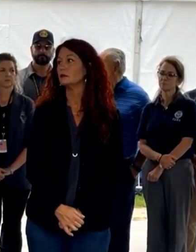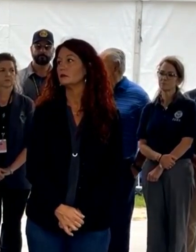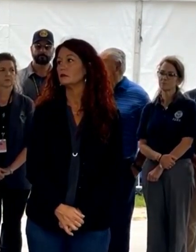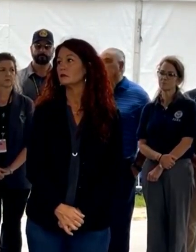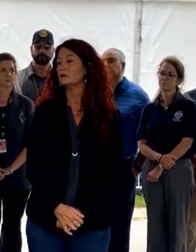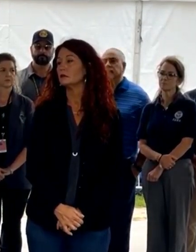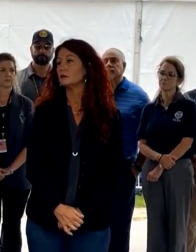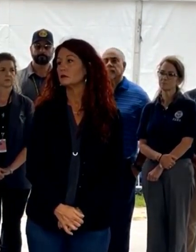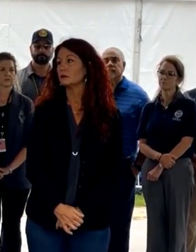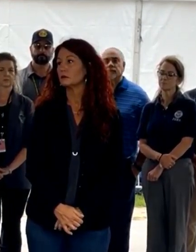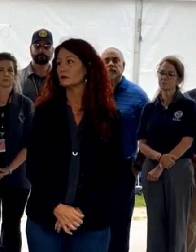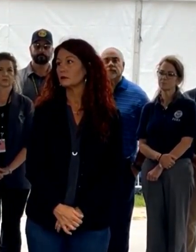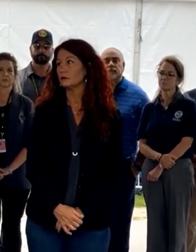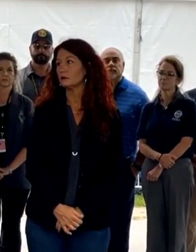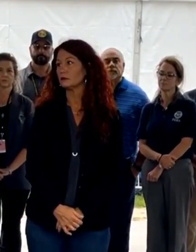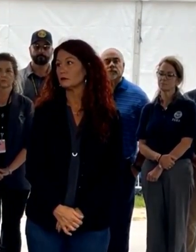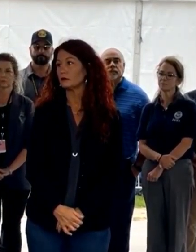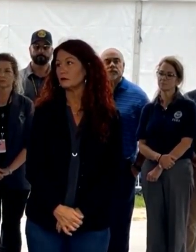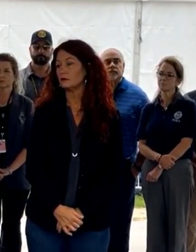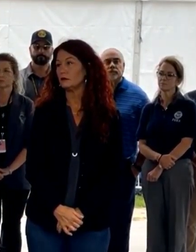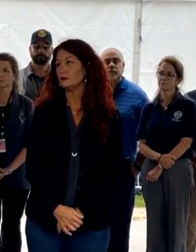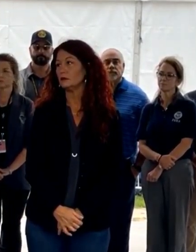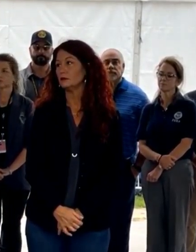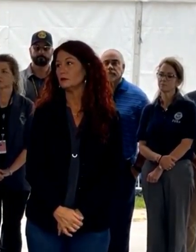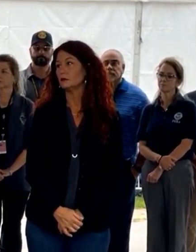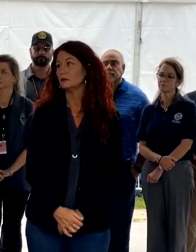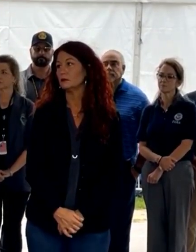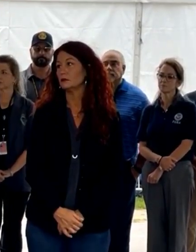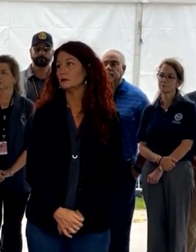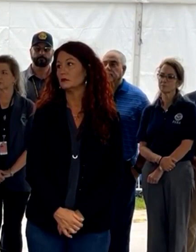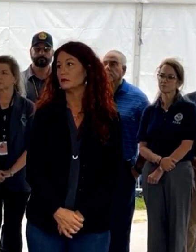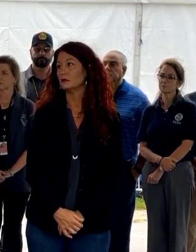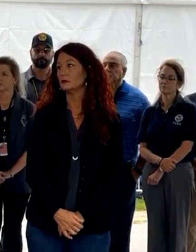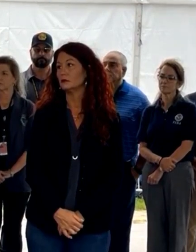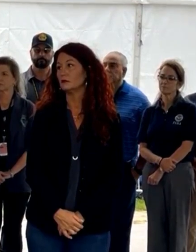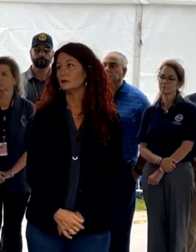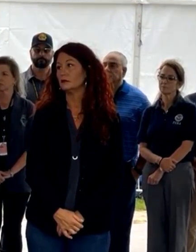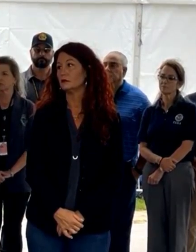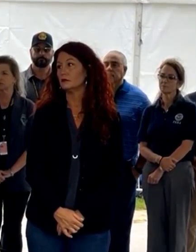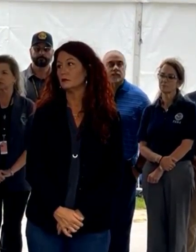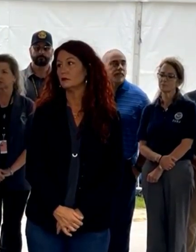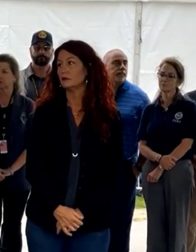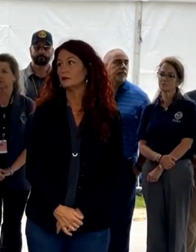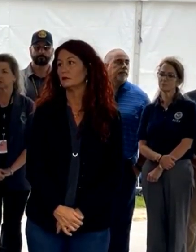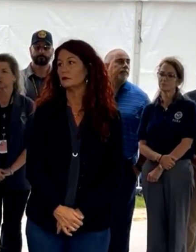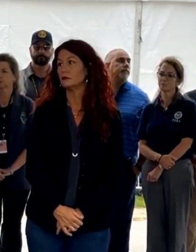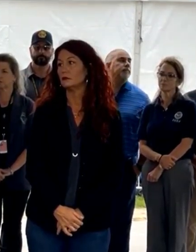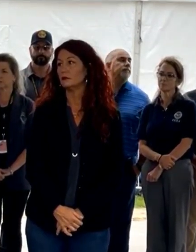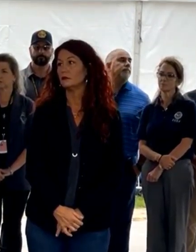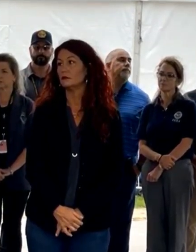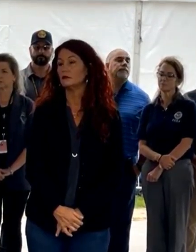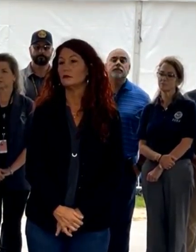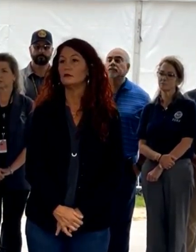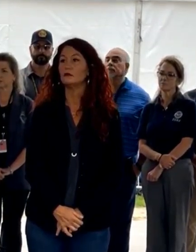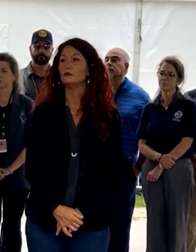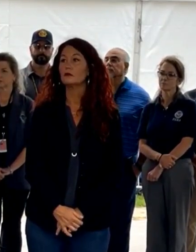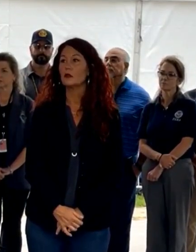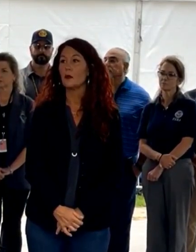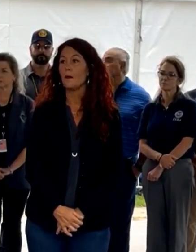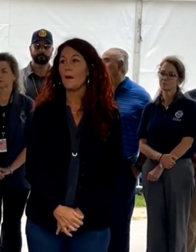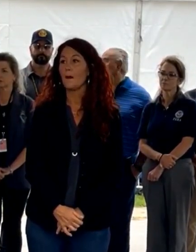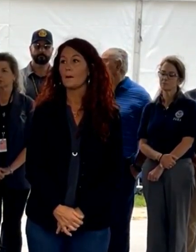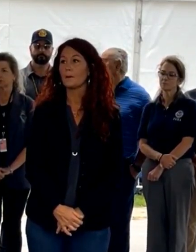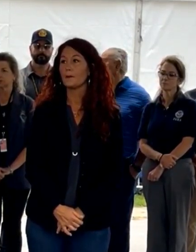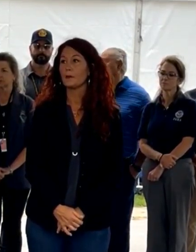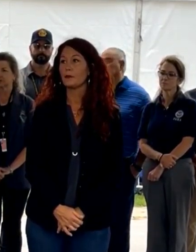les pedimos que presten atención también a todas las advertencias de los funcionarios locales y en general sabemos que el estado está bien